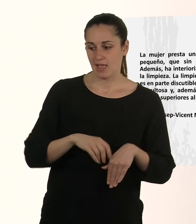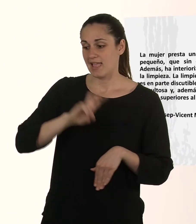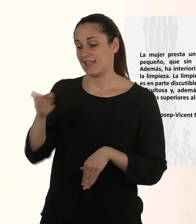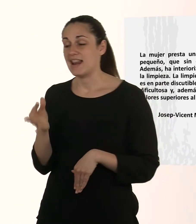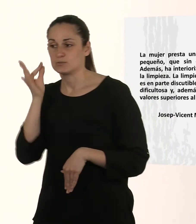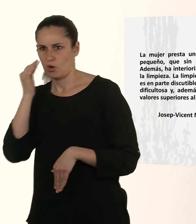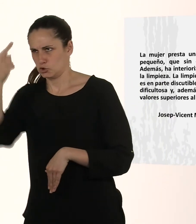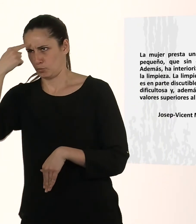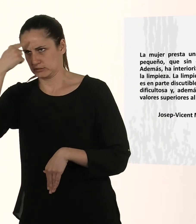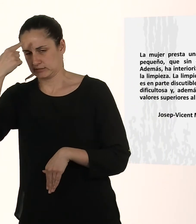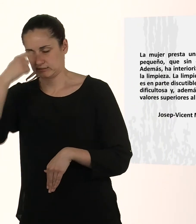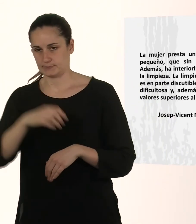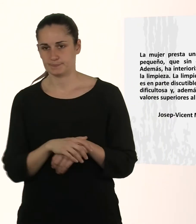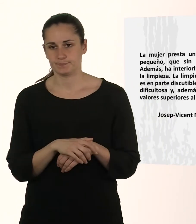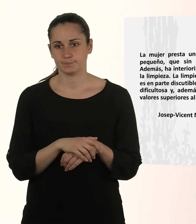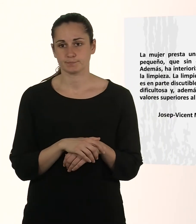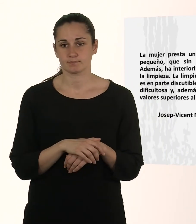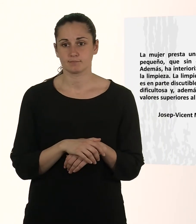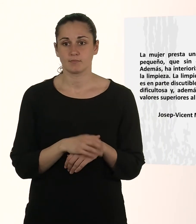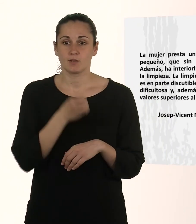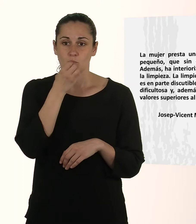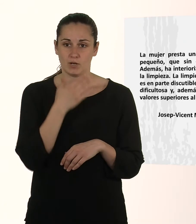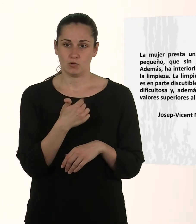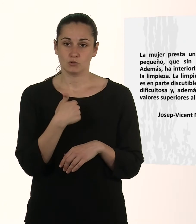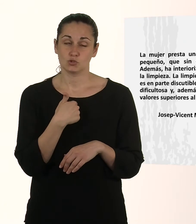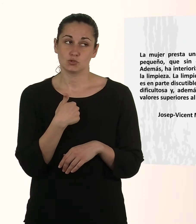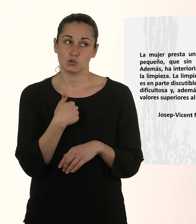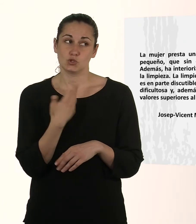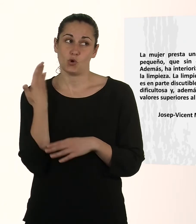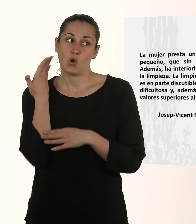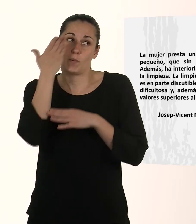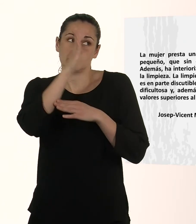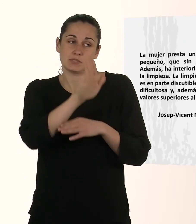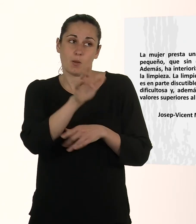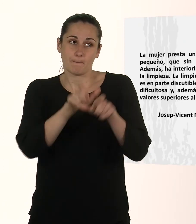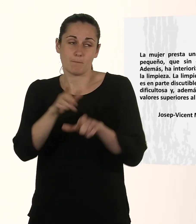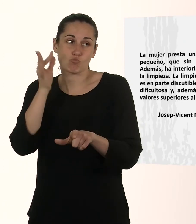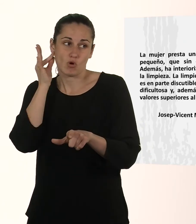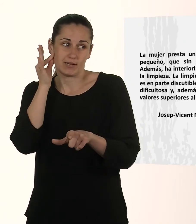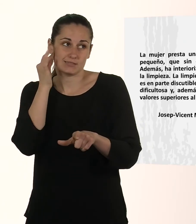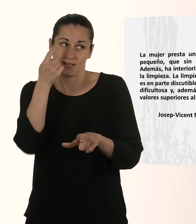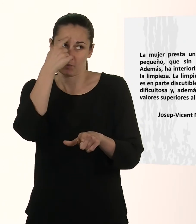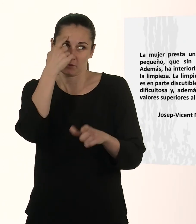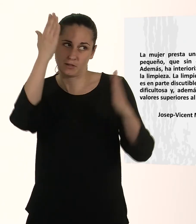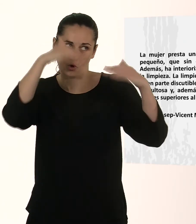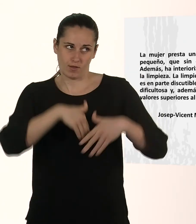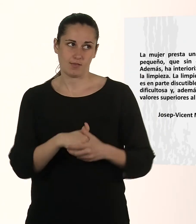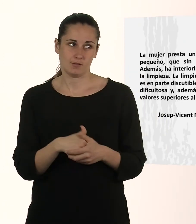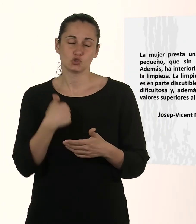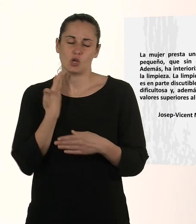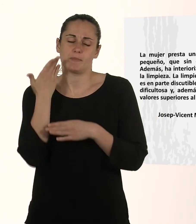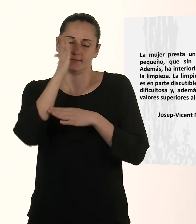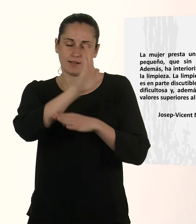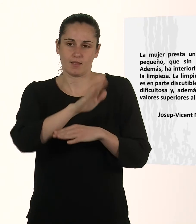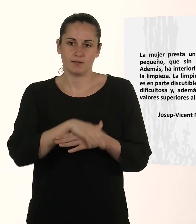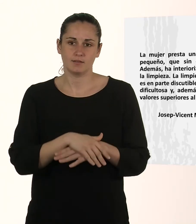mujeres. Bueno, yo le hubiera presentado a Márquez mujeres que en absoluto están obsesionadas, ¿no?, con las